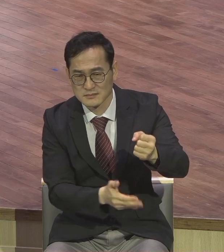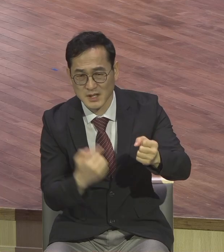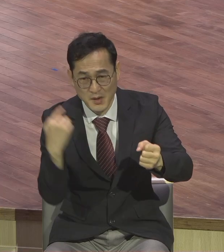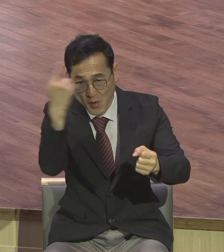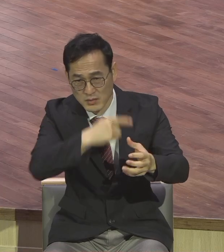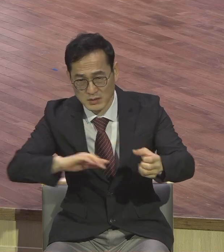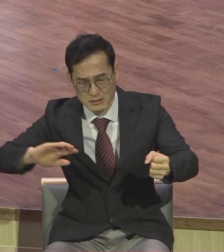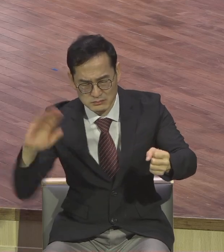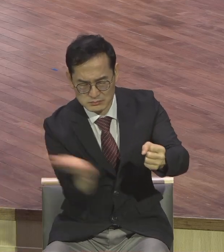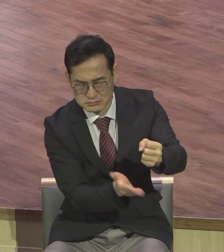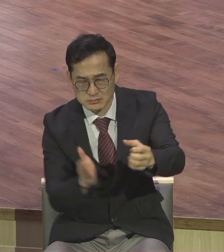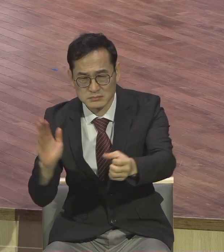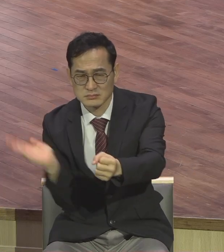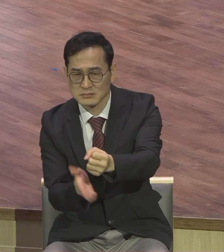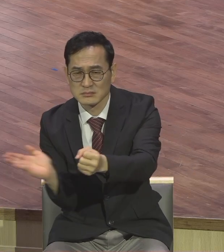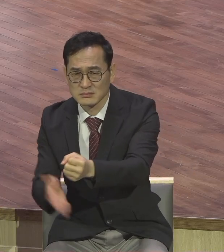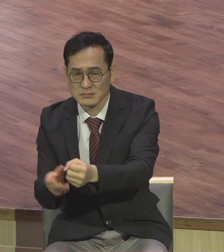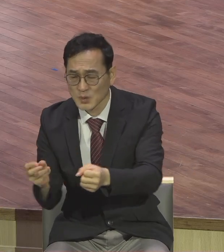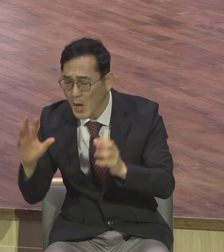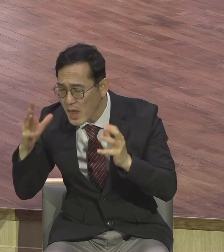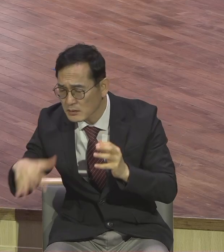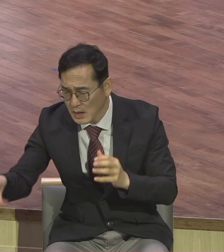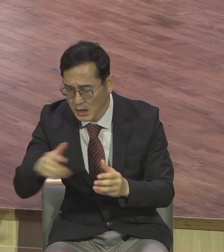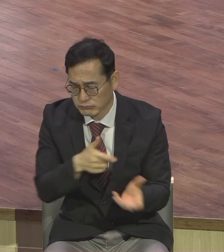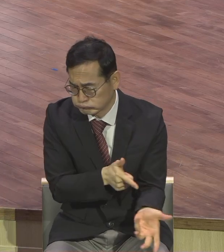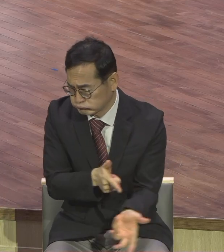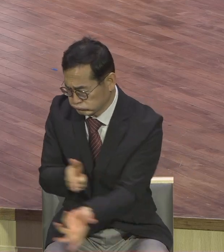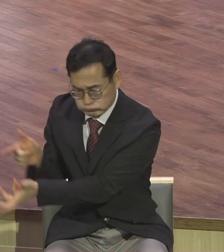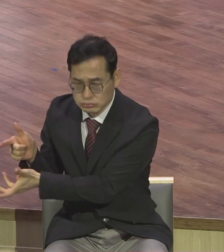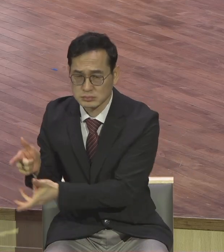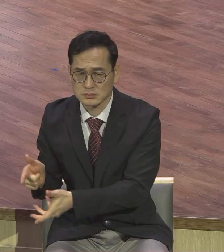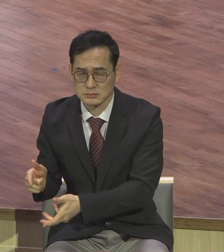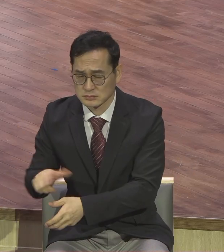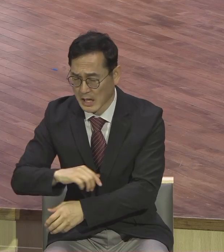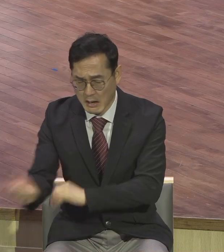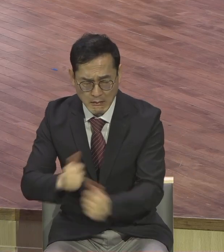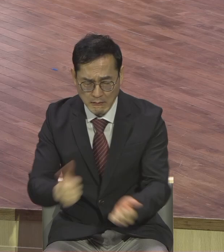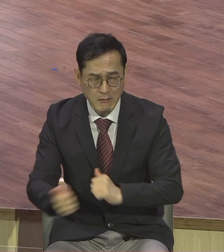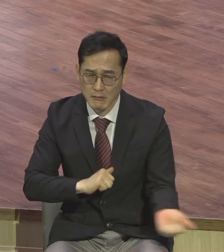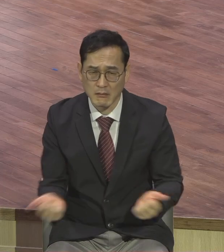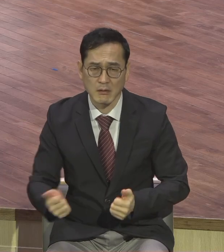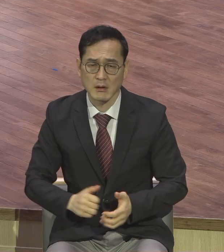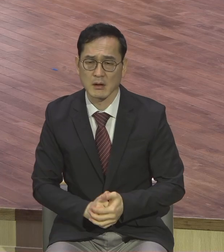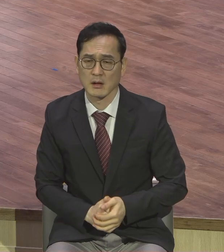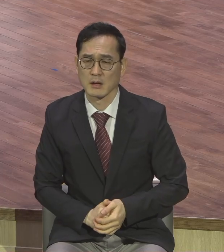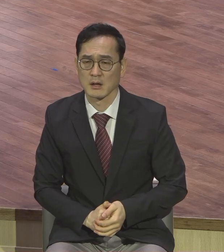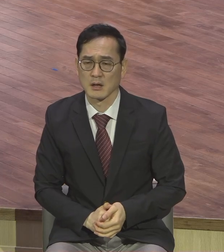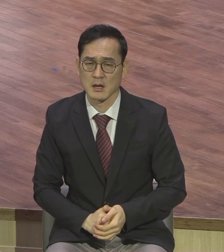쫙 수백 명 총으로 싹 그 자리에서